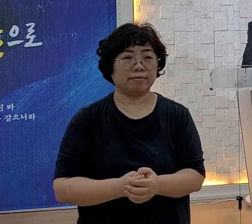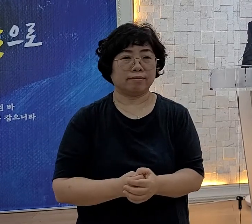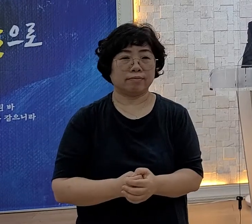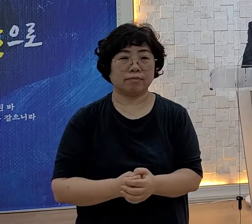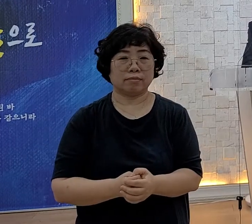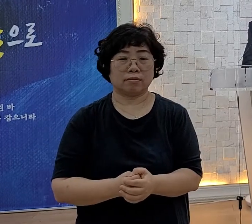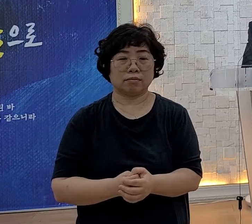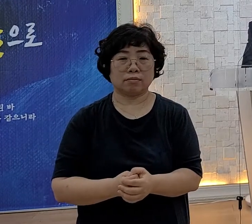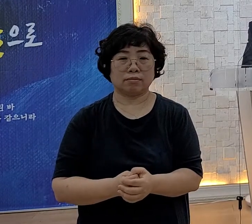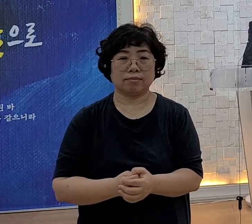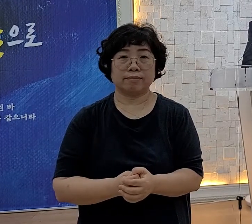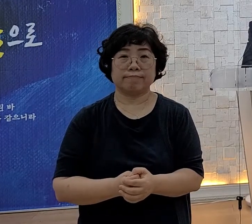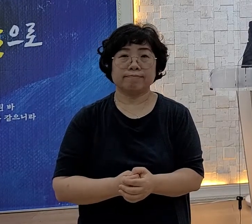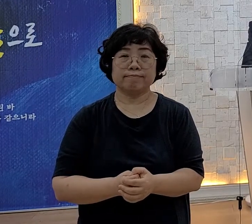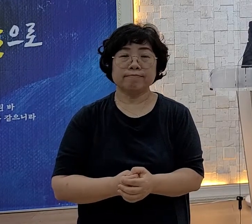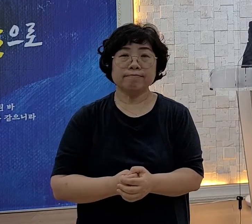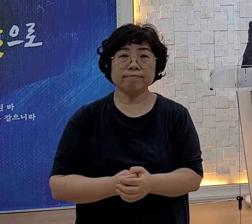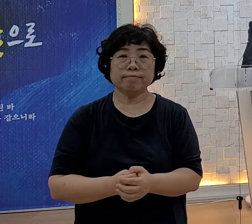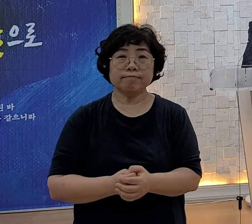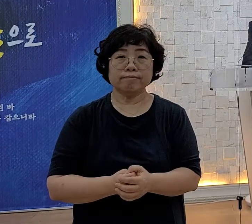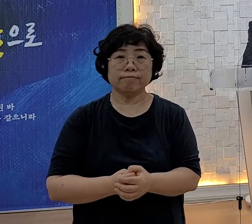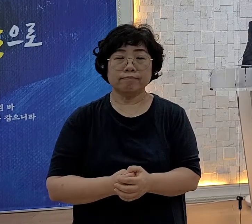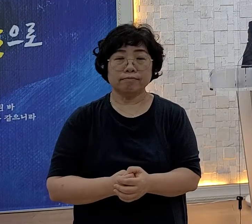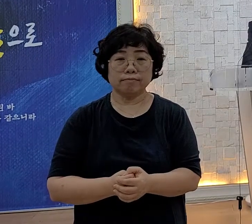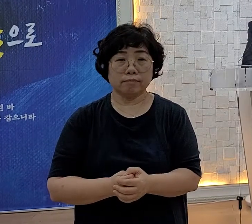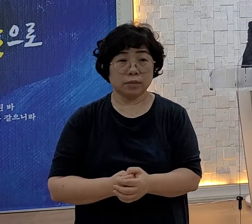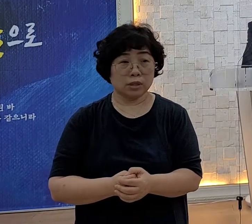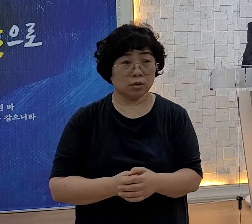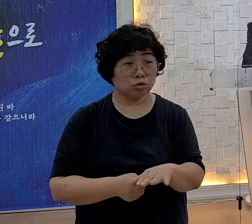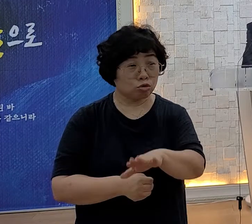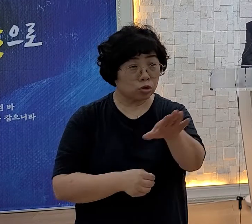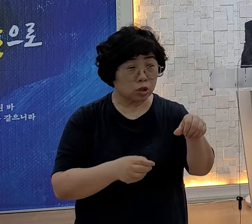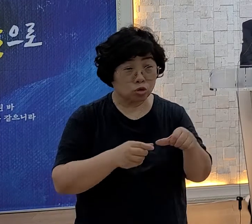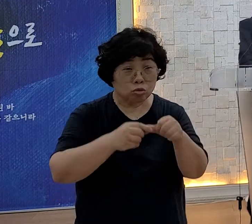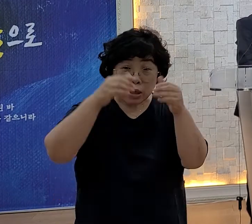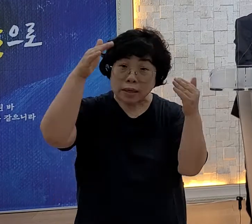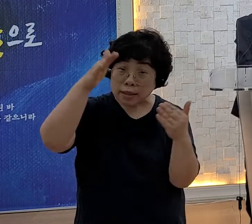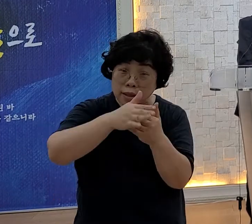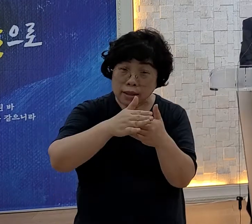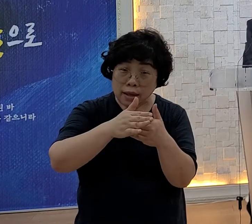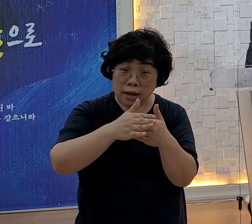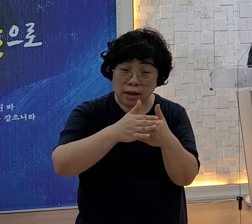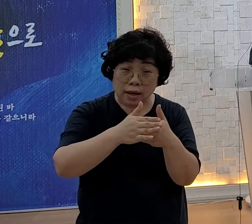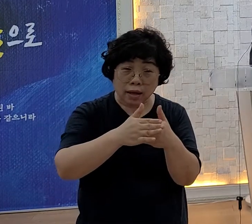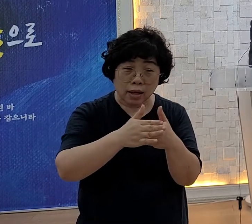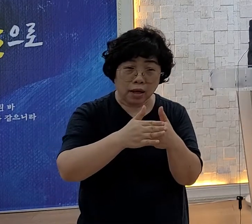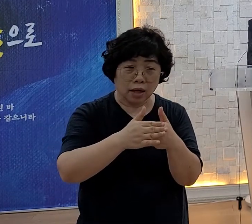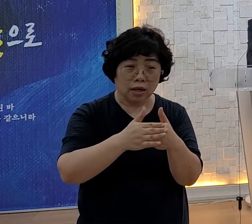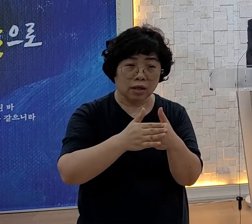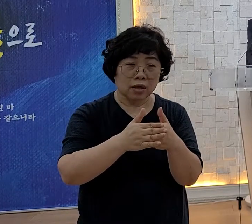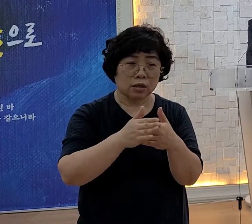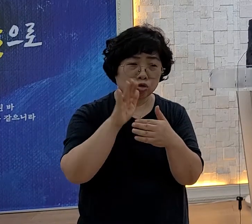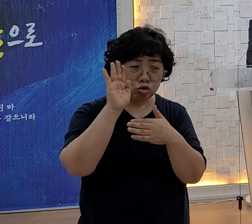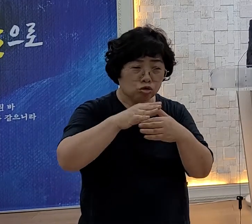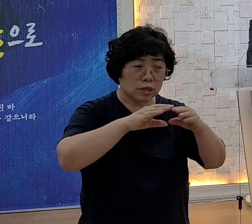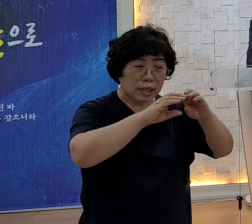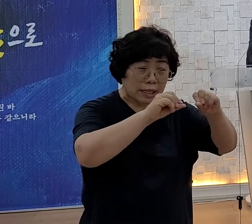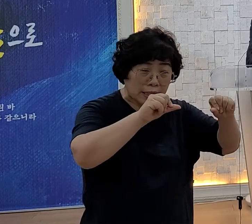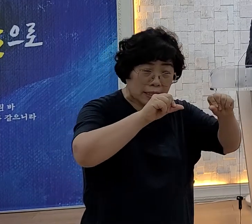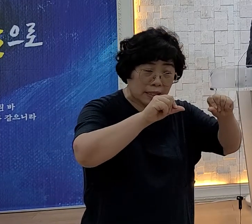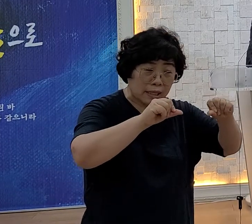여러분 어떠신지 모르겠어요. 구원받은 우리는 이 땅에 살면서 환난이나